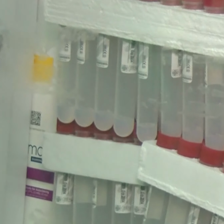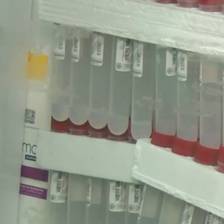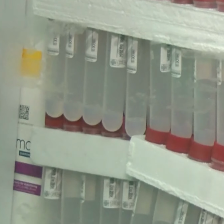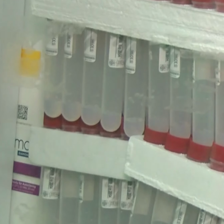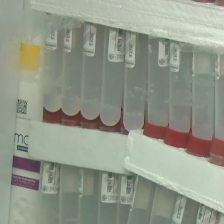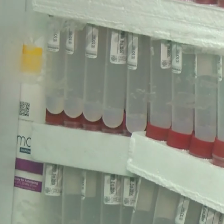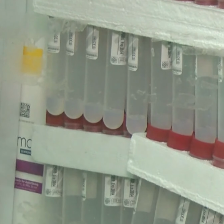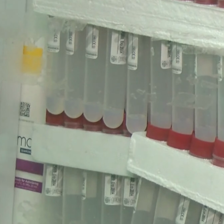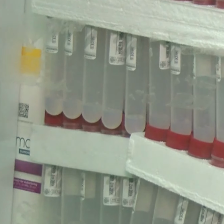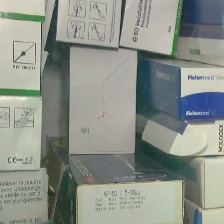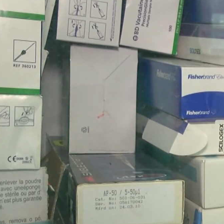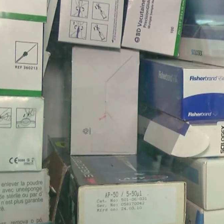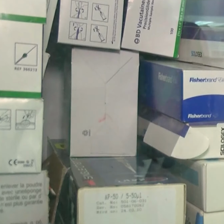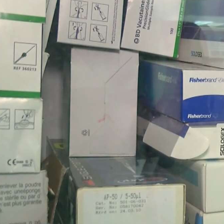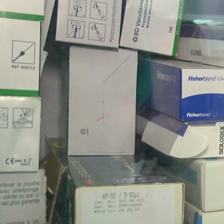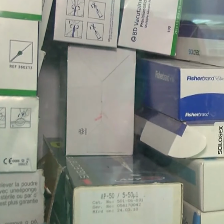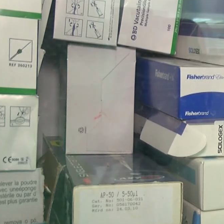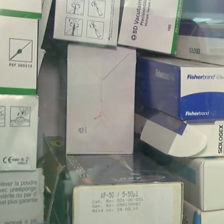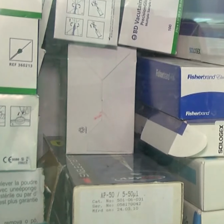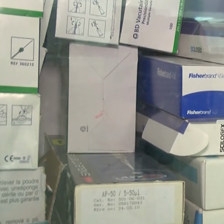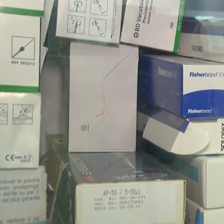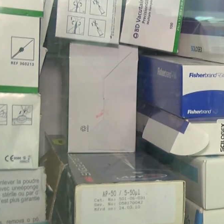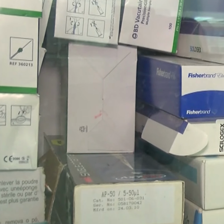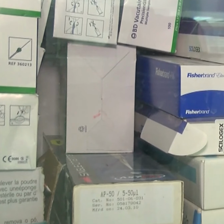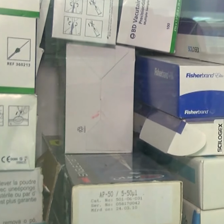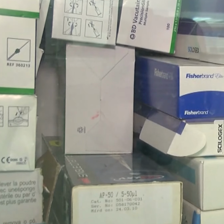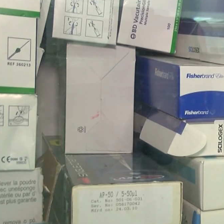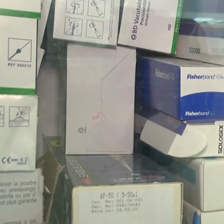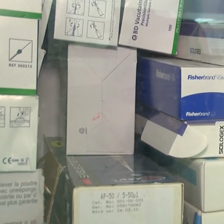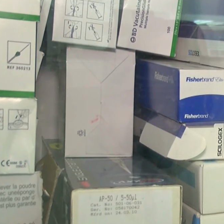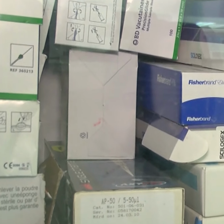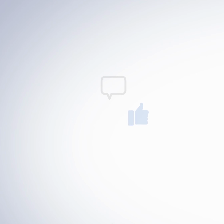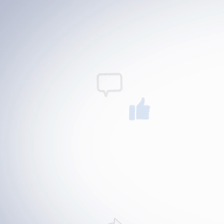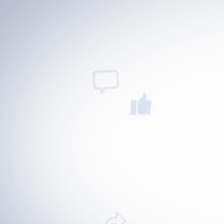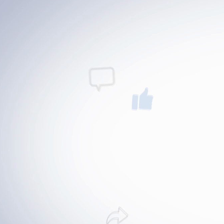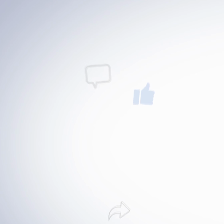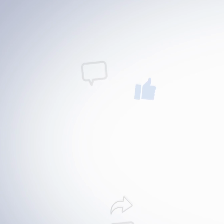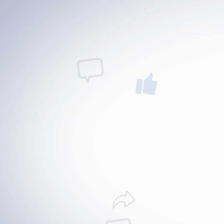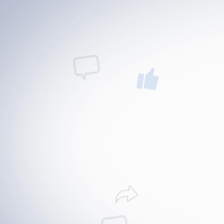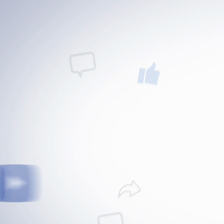utilizados para a realização de estudos, acrescenta a presidente do INSP.